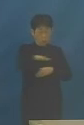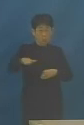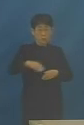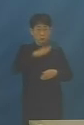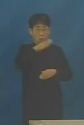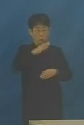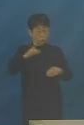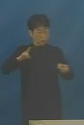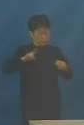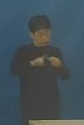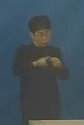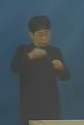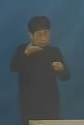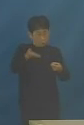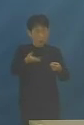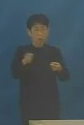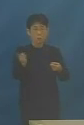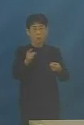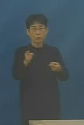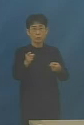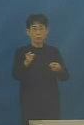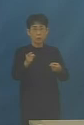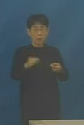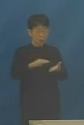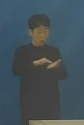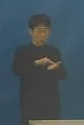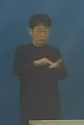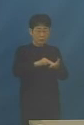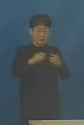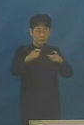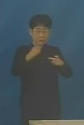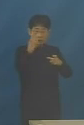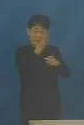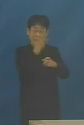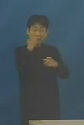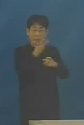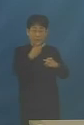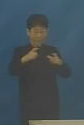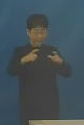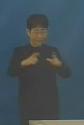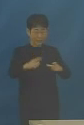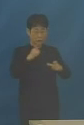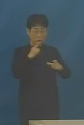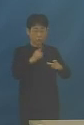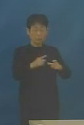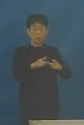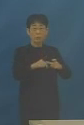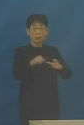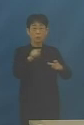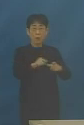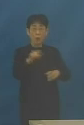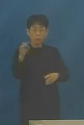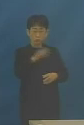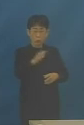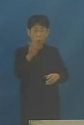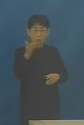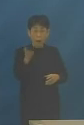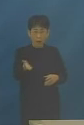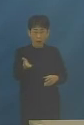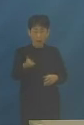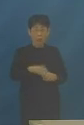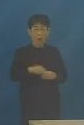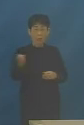かワクチン検査パッケージといった場合に検査これは無料になるのか